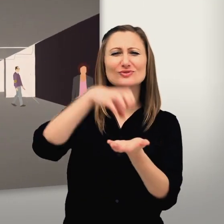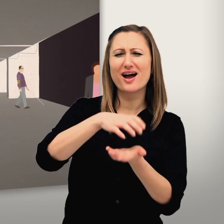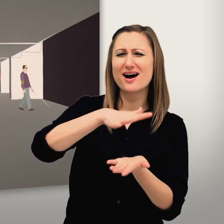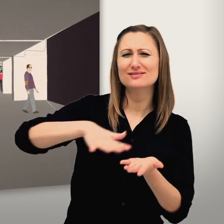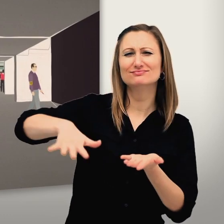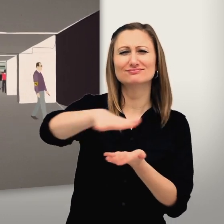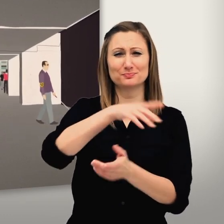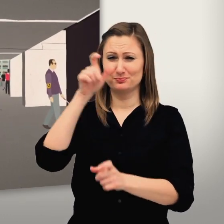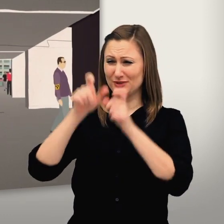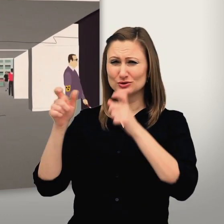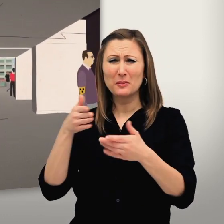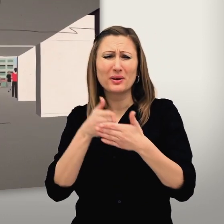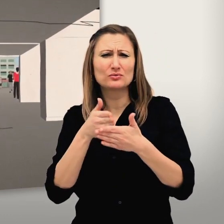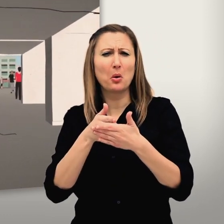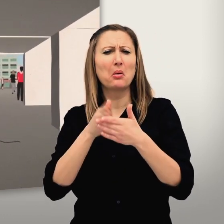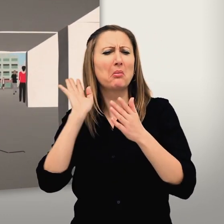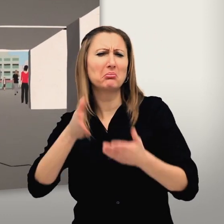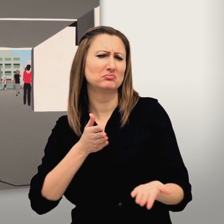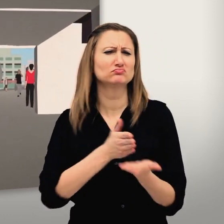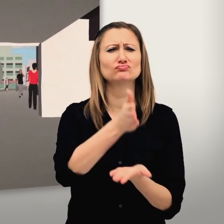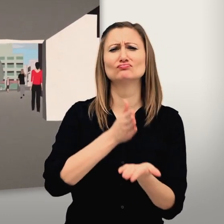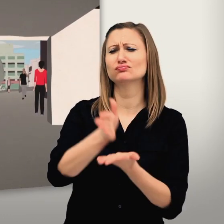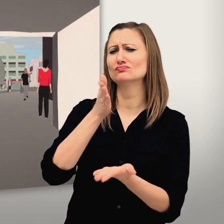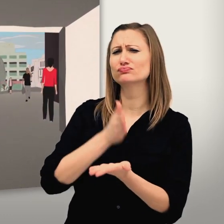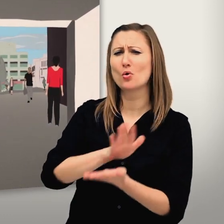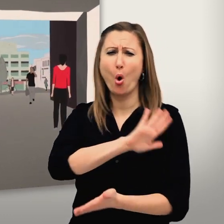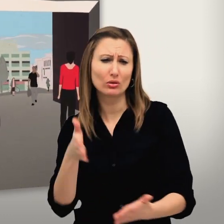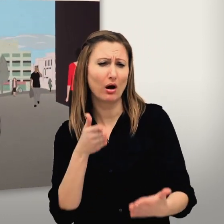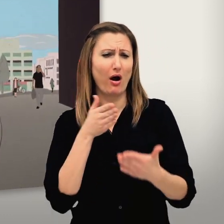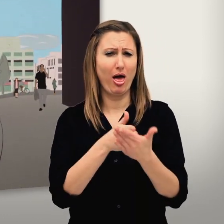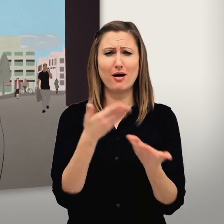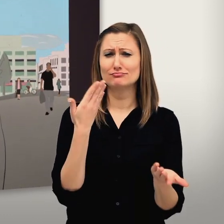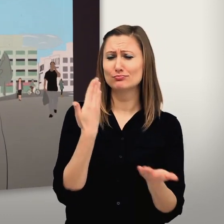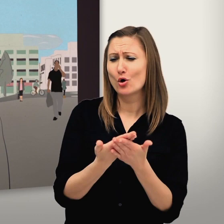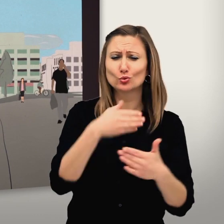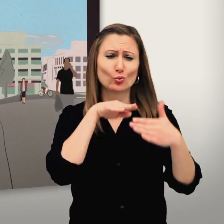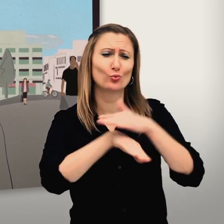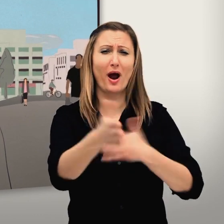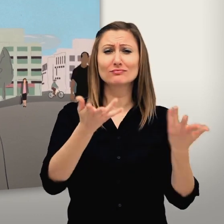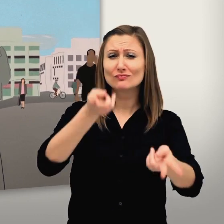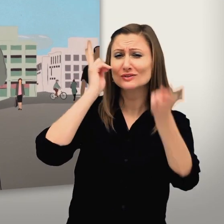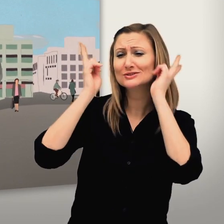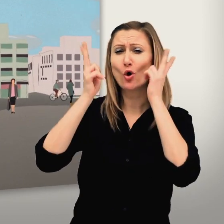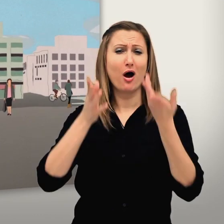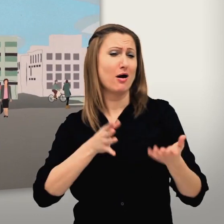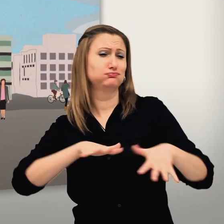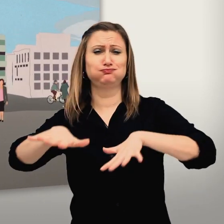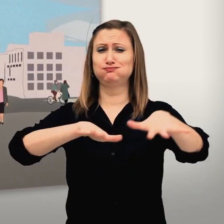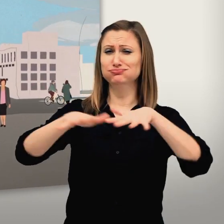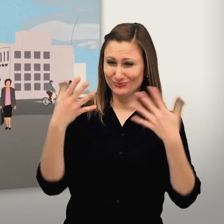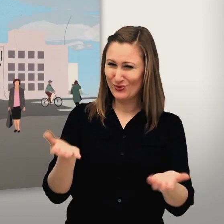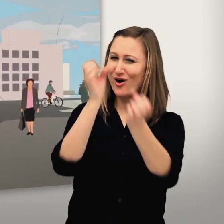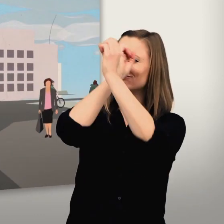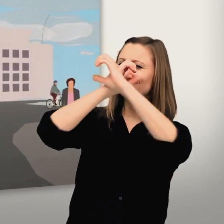In einer zeitgemäßen Stadt können Menschen mit Behinderungen ohne Einschränkung U-Bahn fahren oder zum